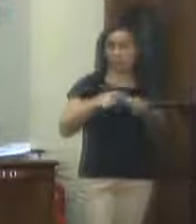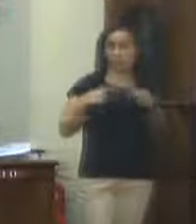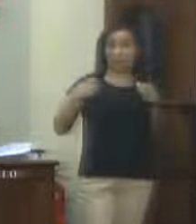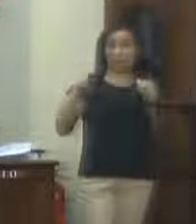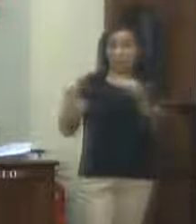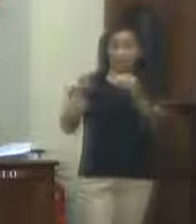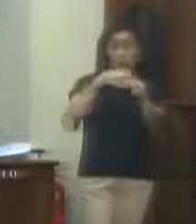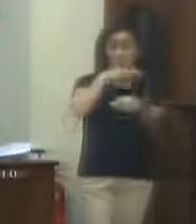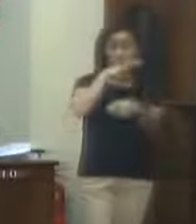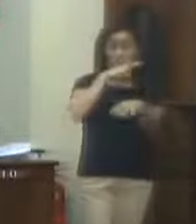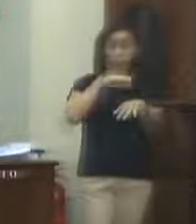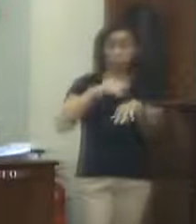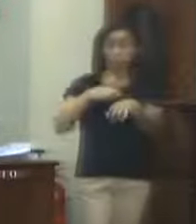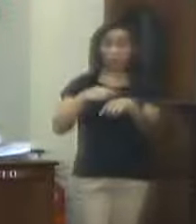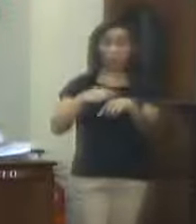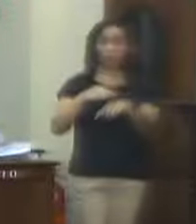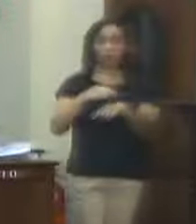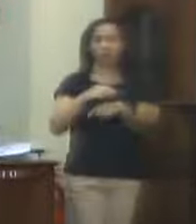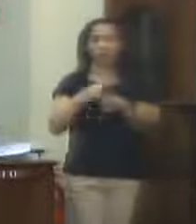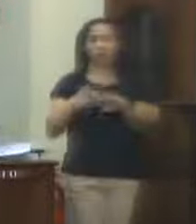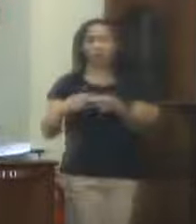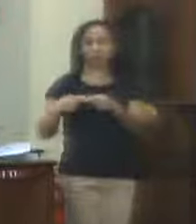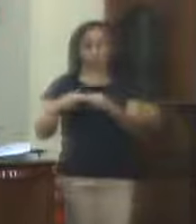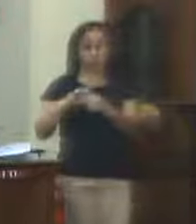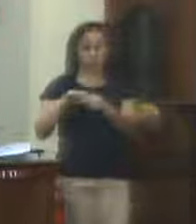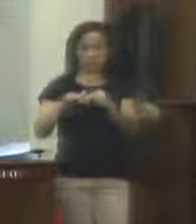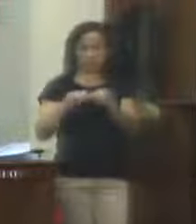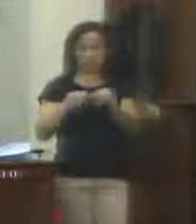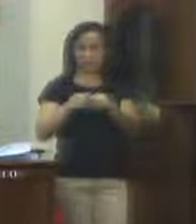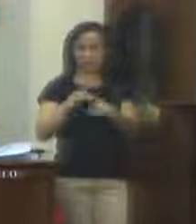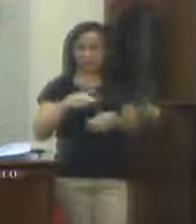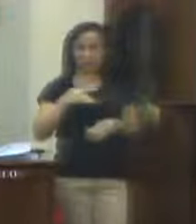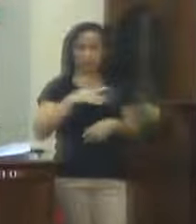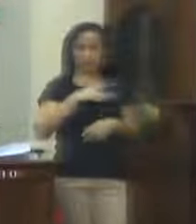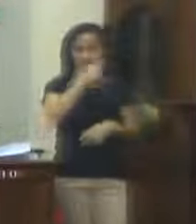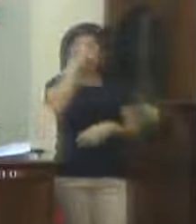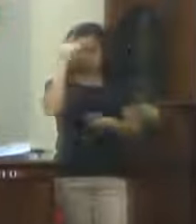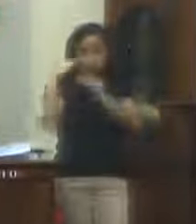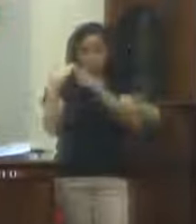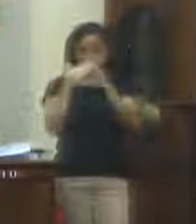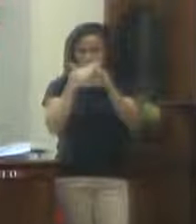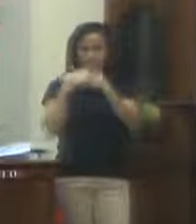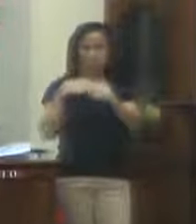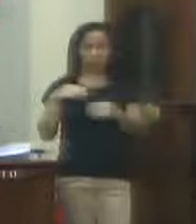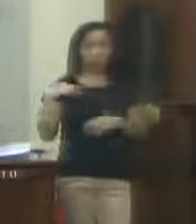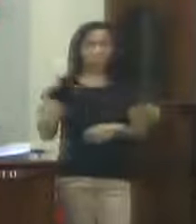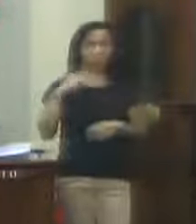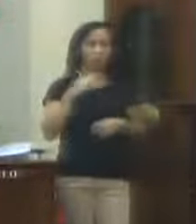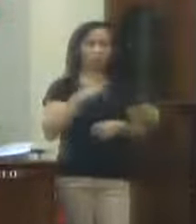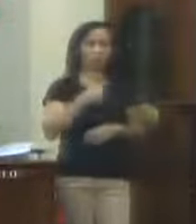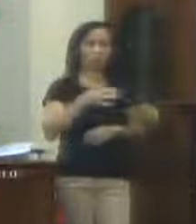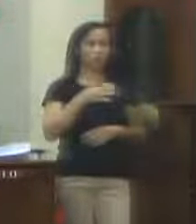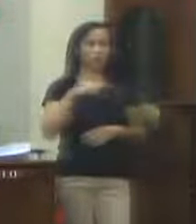de animais que causam riscos à saúde dos moradores. Sala de Sessões, 14 de março, vereadora Michele Vieira Cabral.